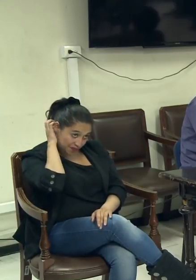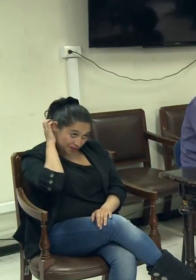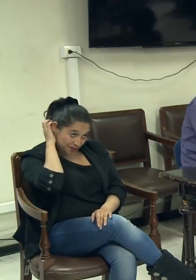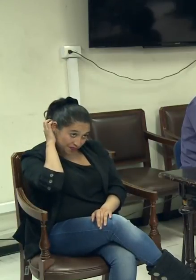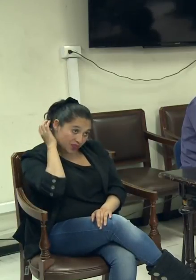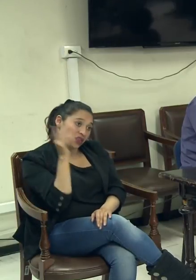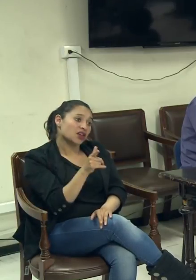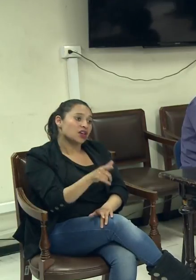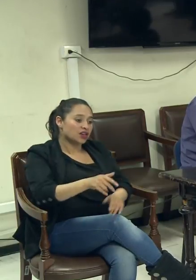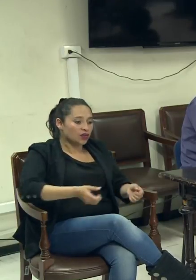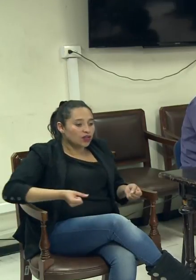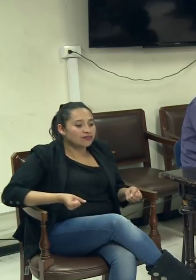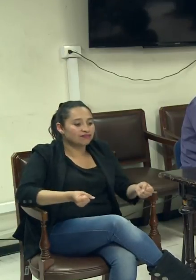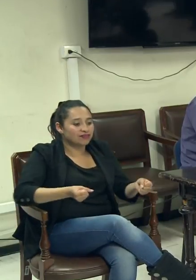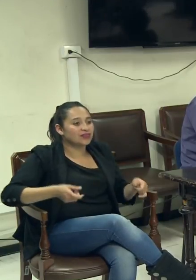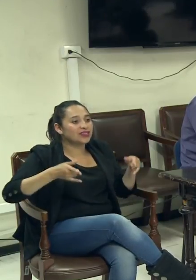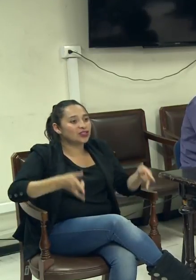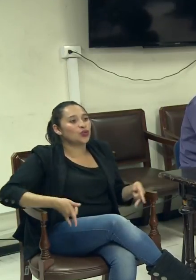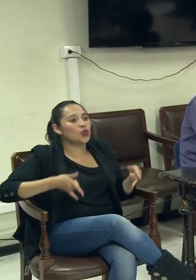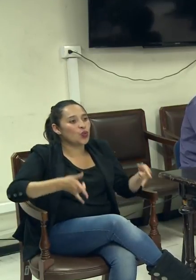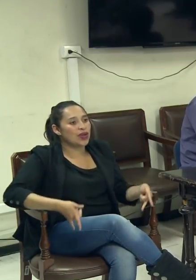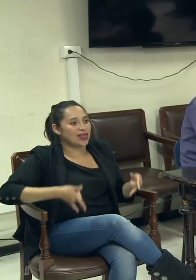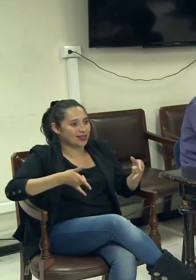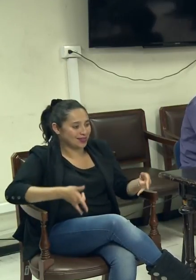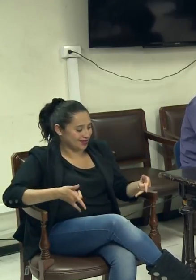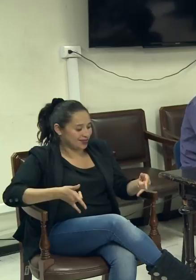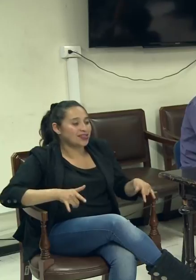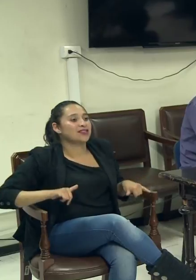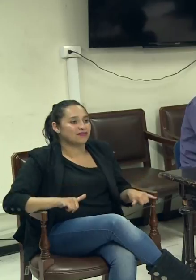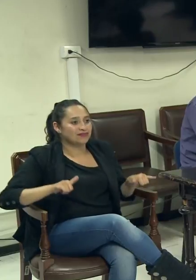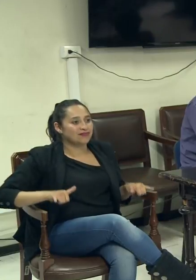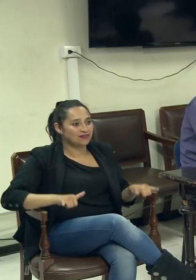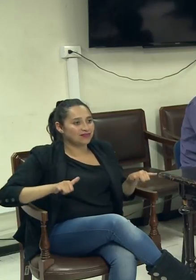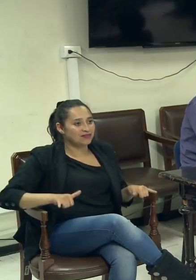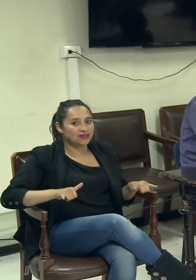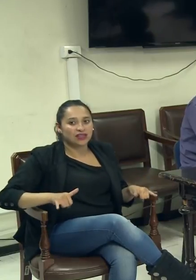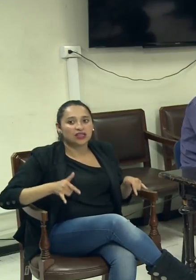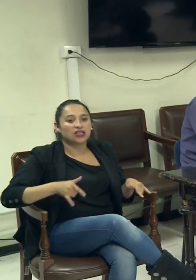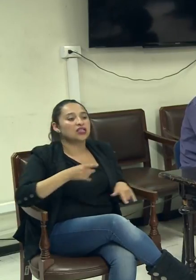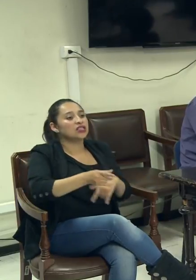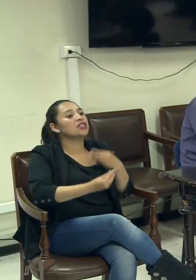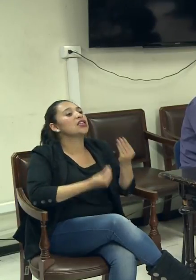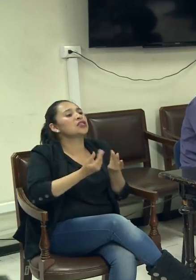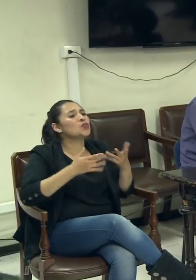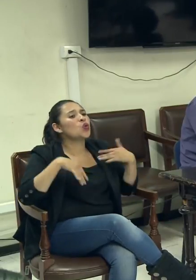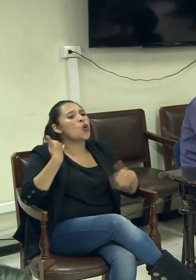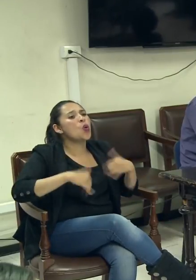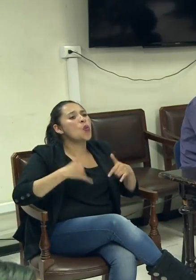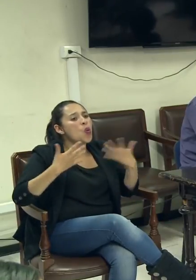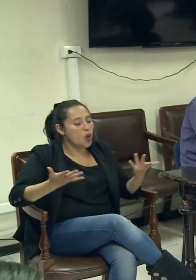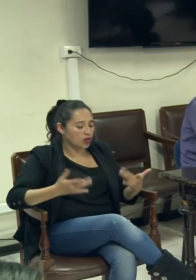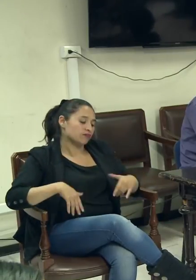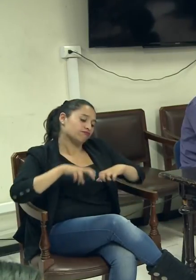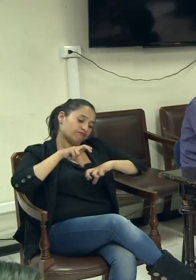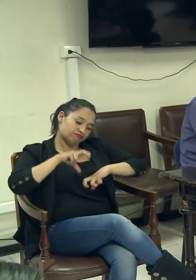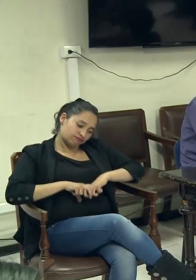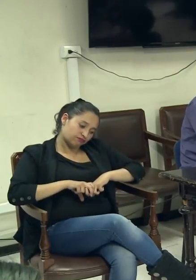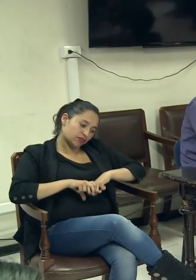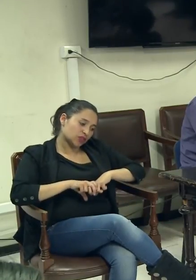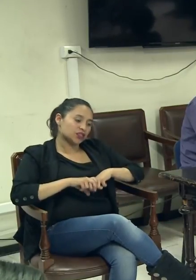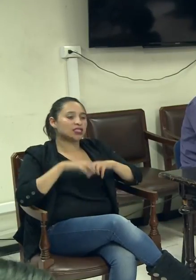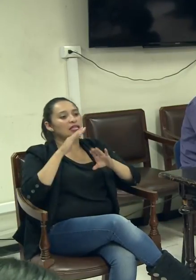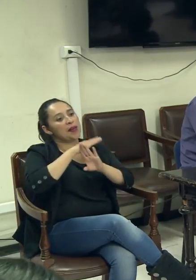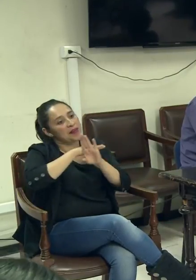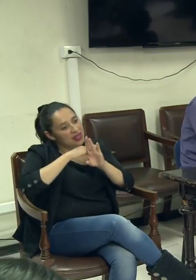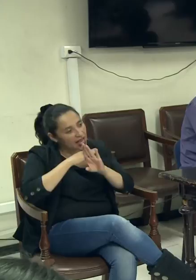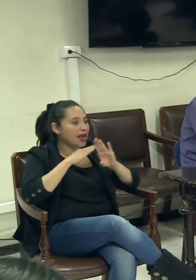más fácilmente que el otro, ¿verdad? Entonces jugaba medio y medio. Y